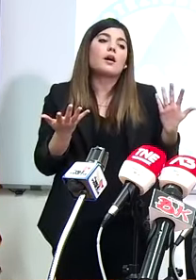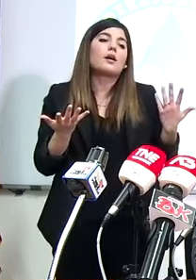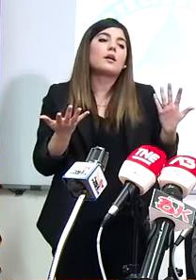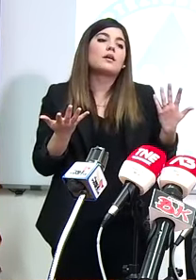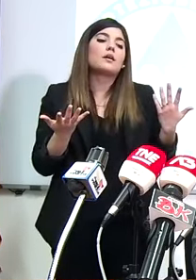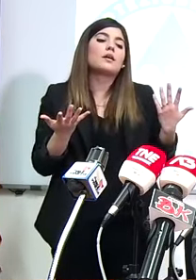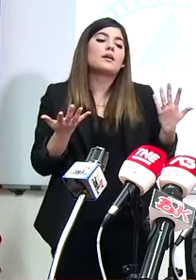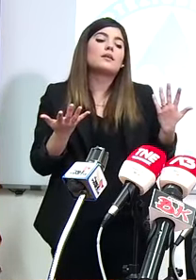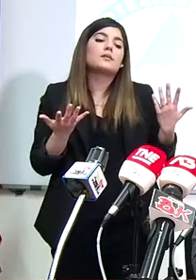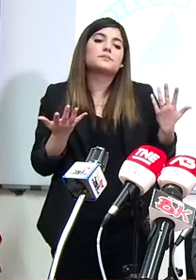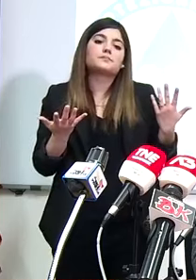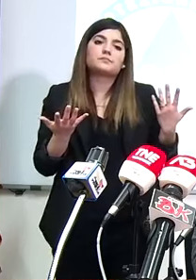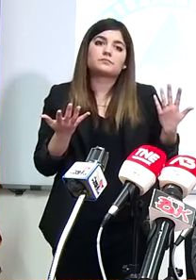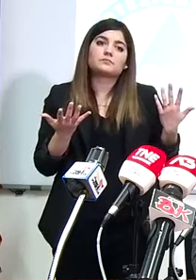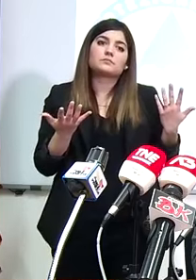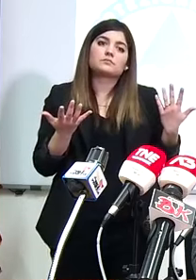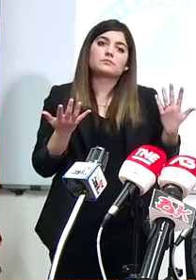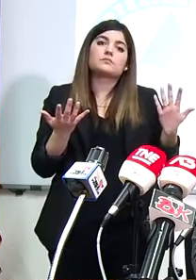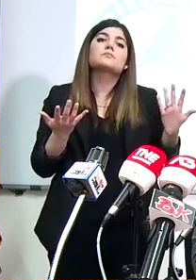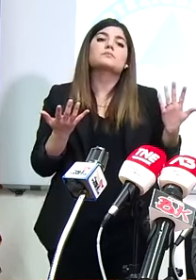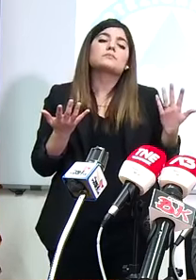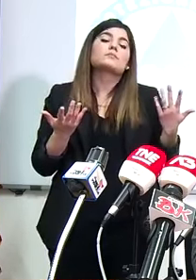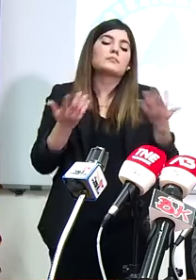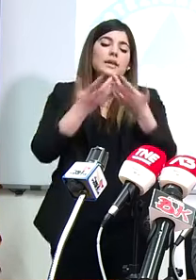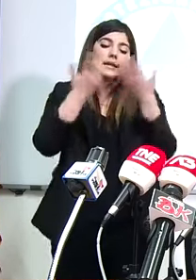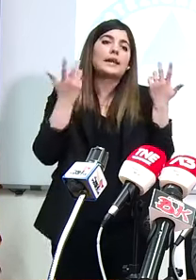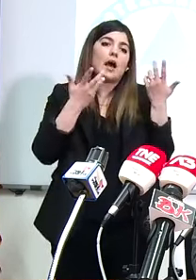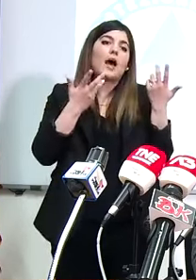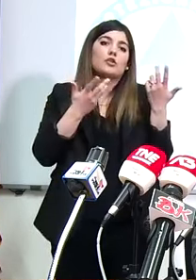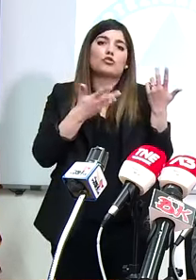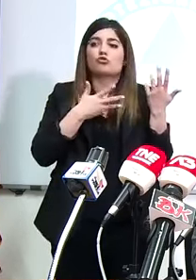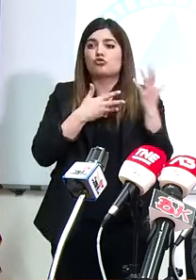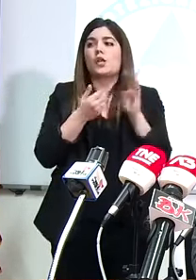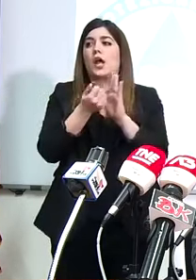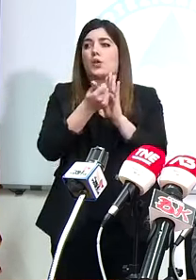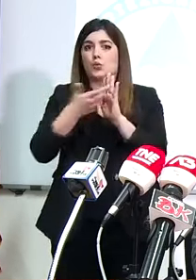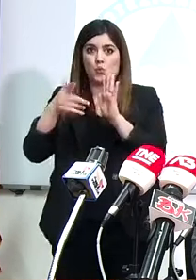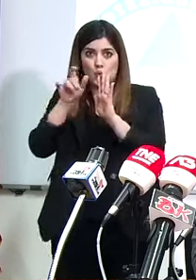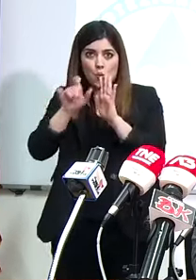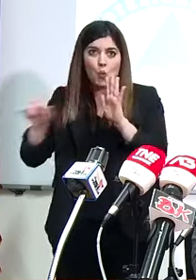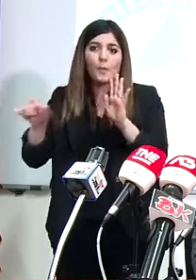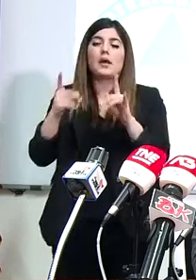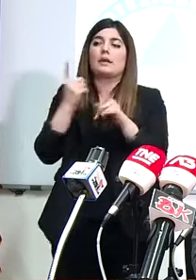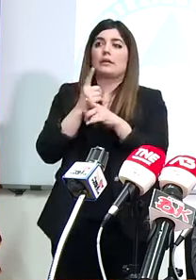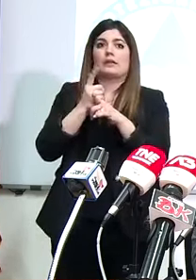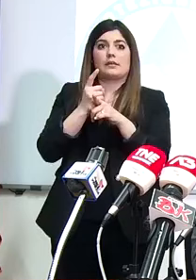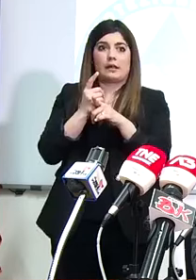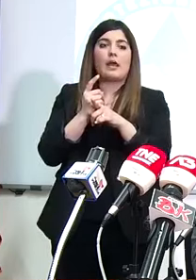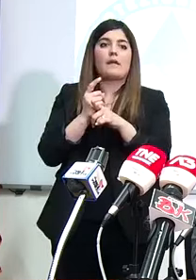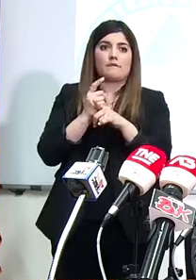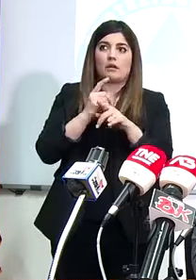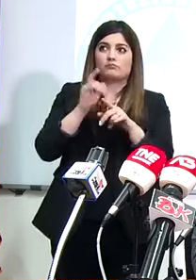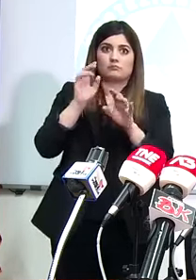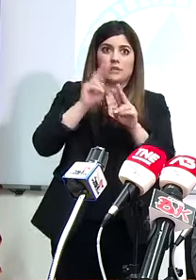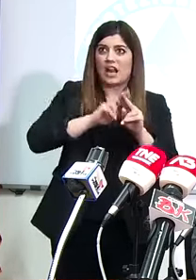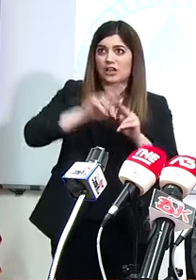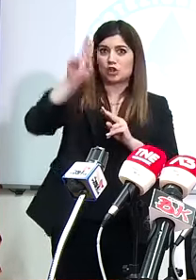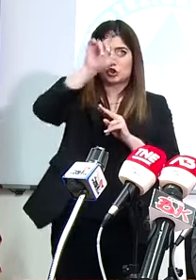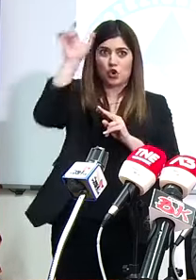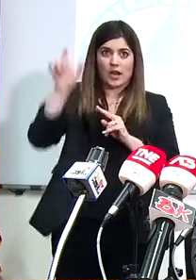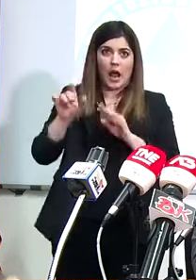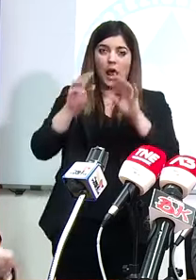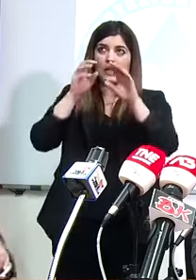dal fatto che ci sono poi anche dei dei numeri ci sono delle una rappresentanza che deve essere distribuito a livello nazionale per cui non so ma guardate io